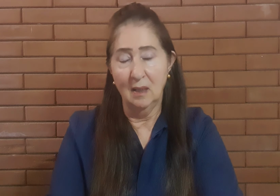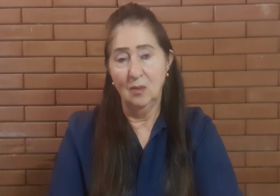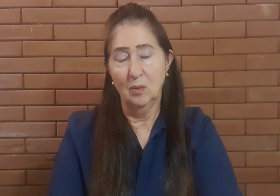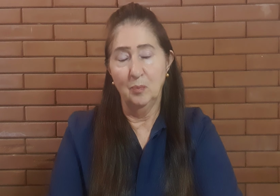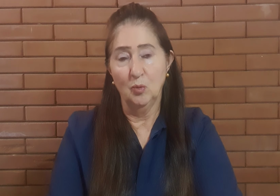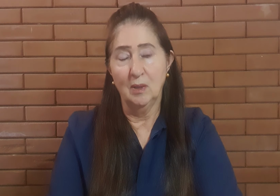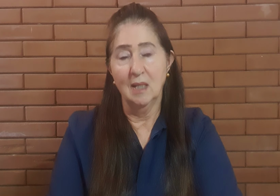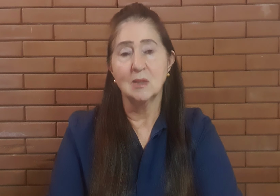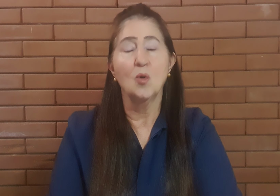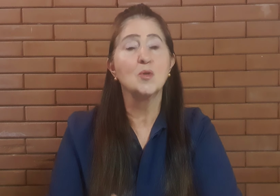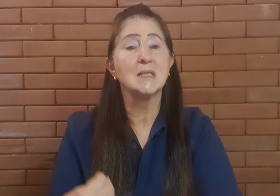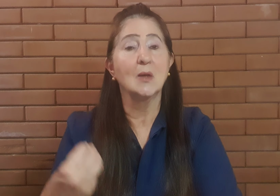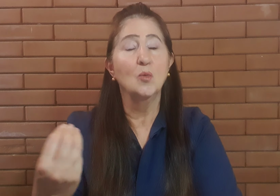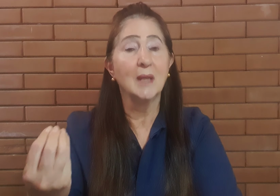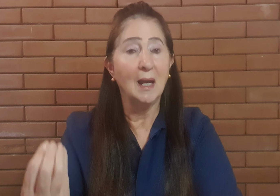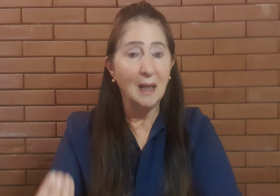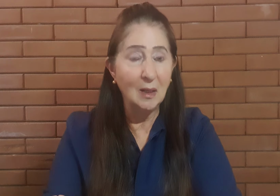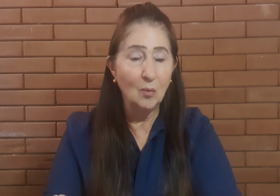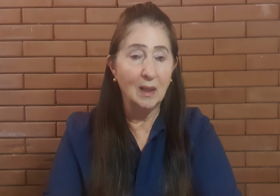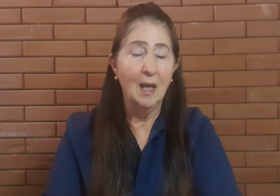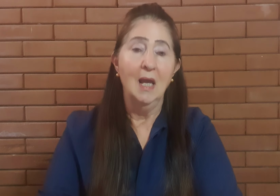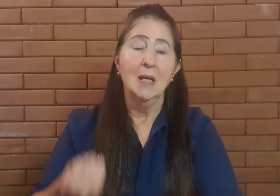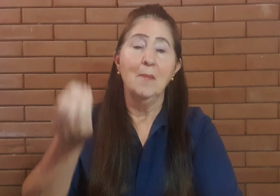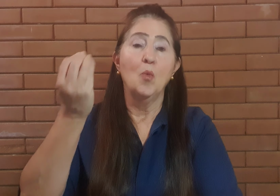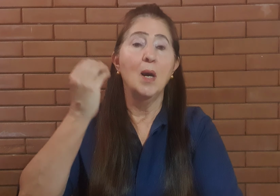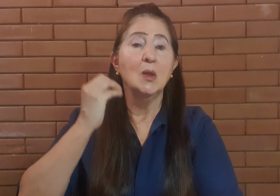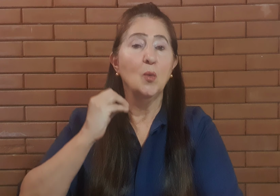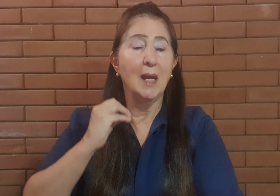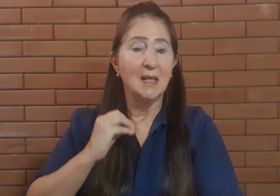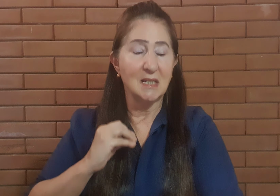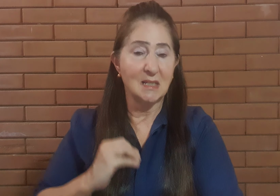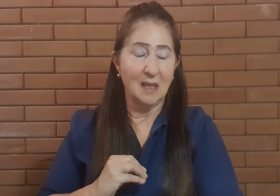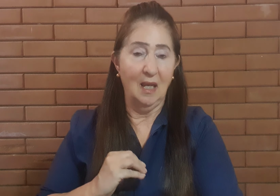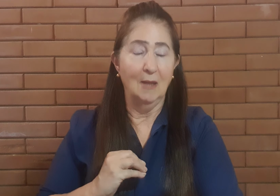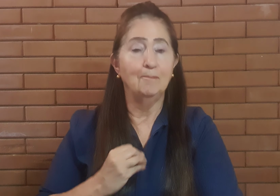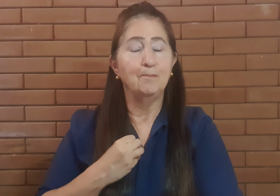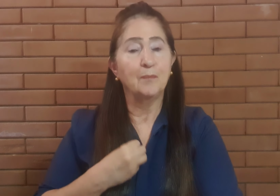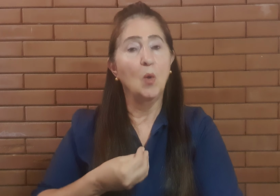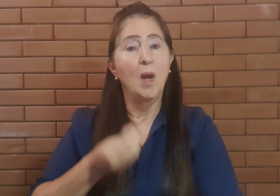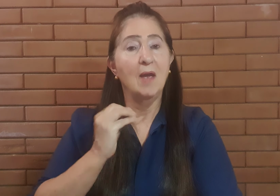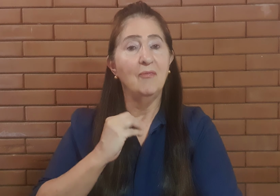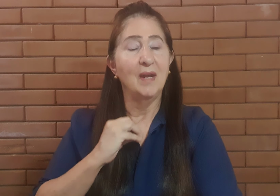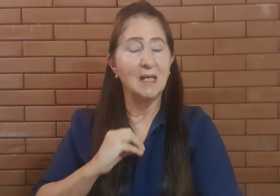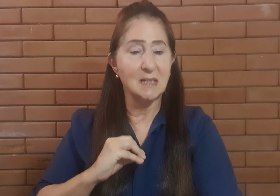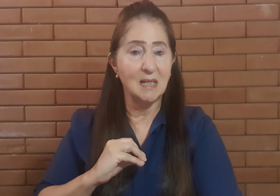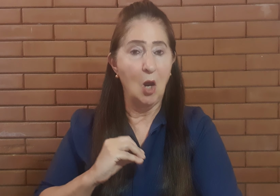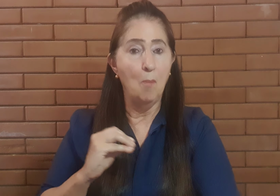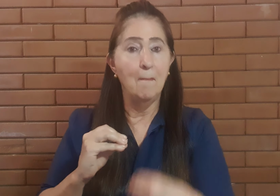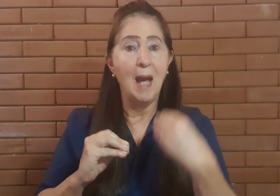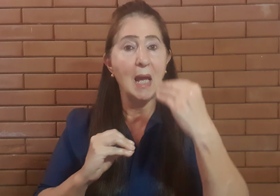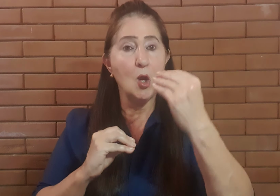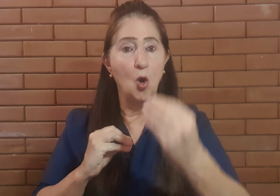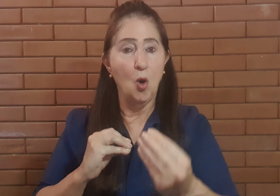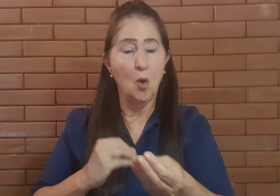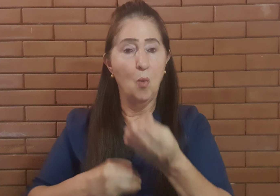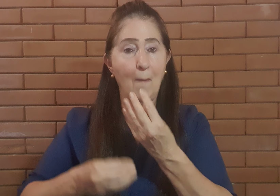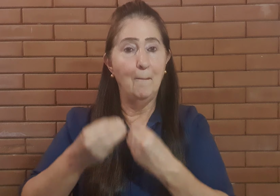língua portuguesa como segunda língua. Quando eles têm um referencial maior, um